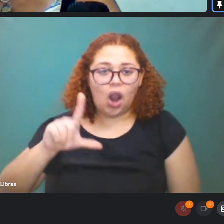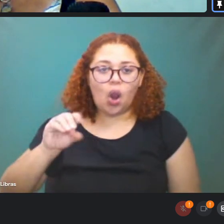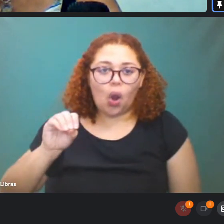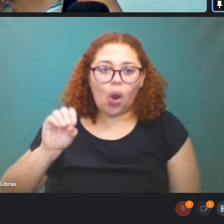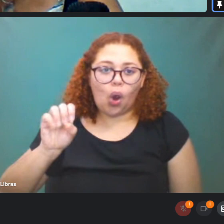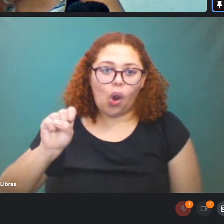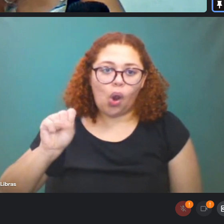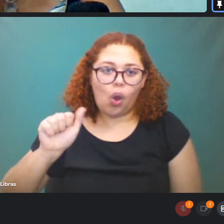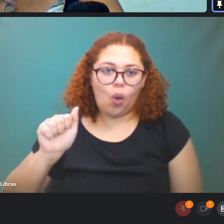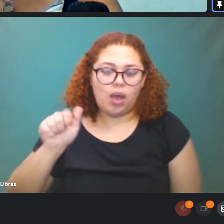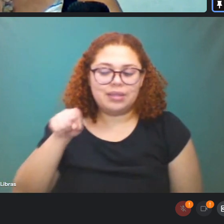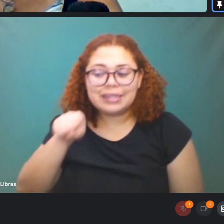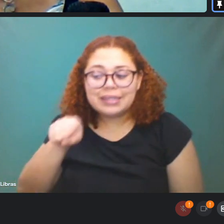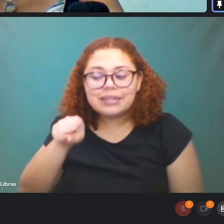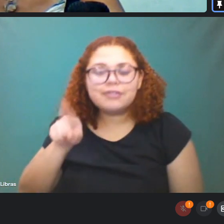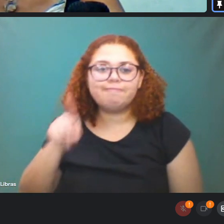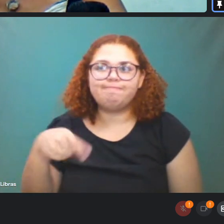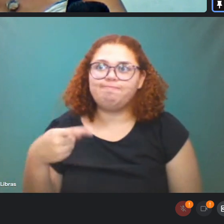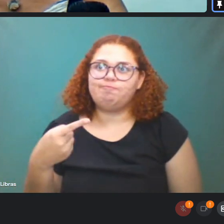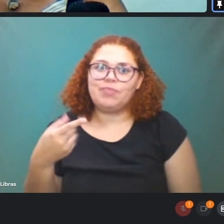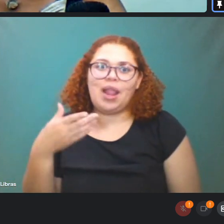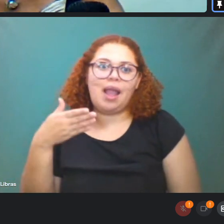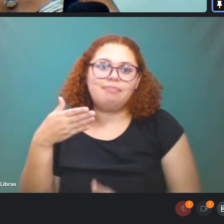fazer, digamos,